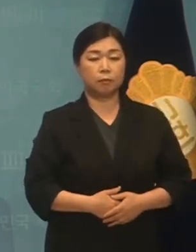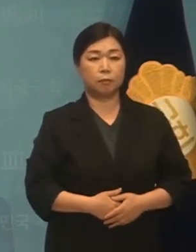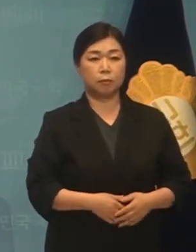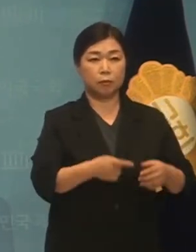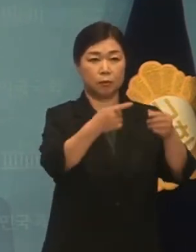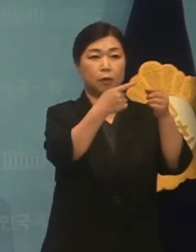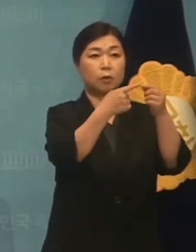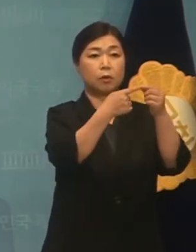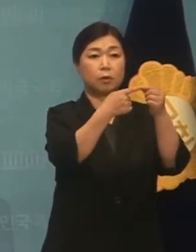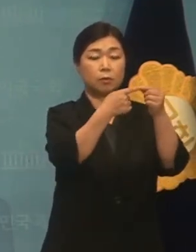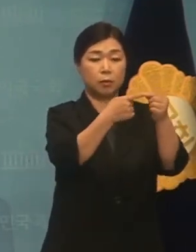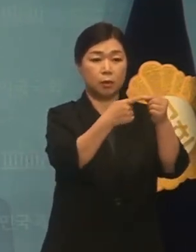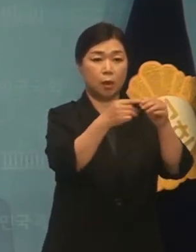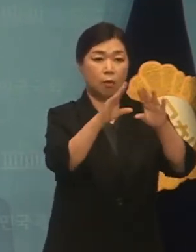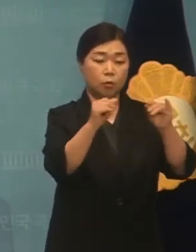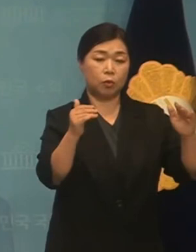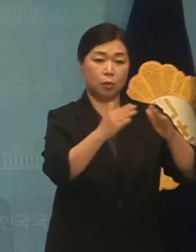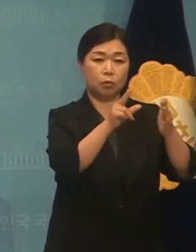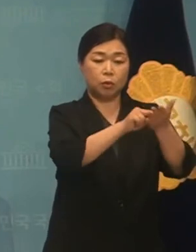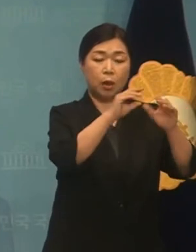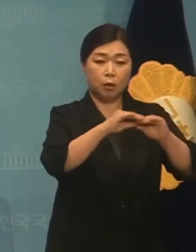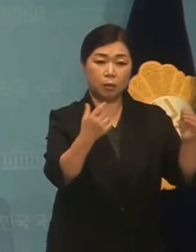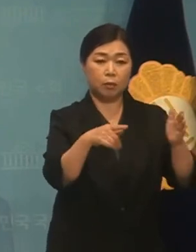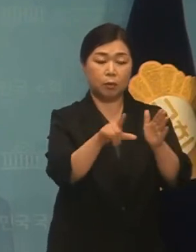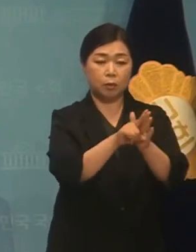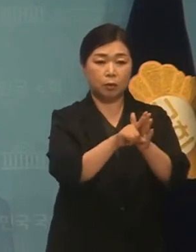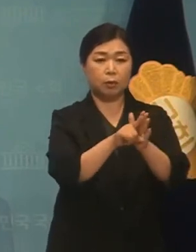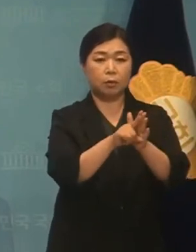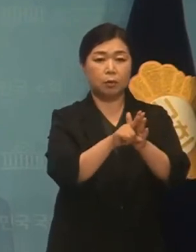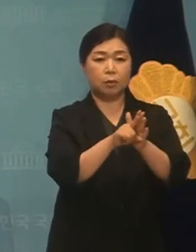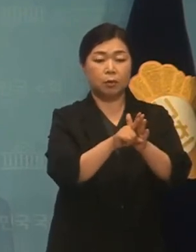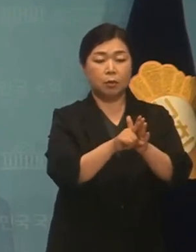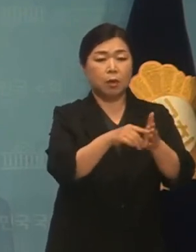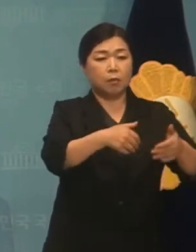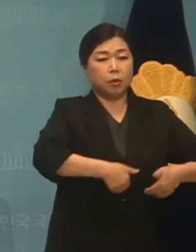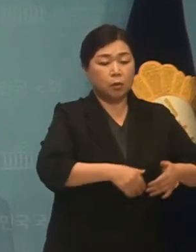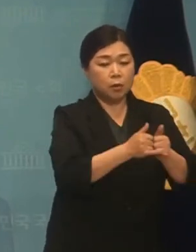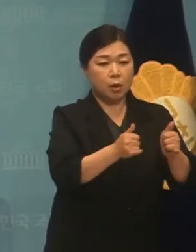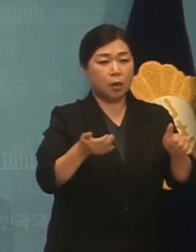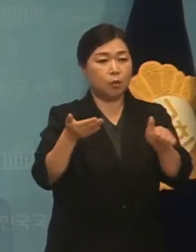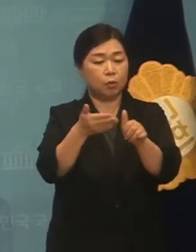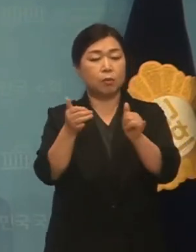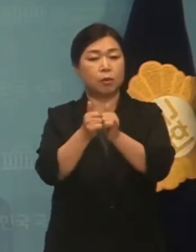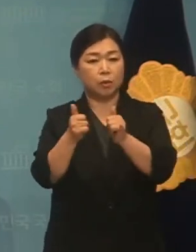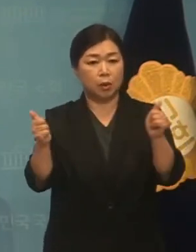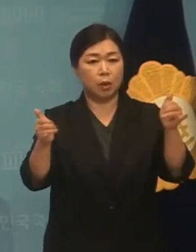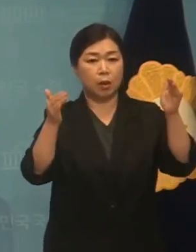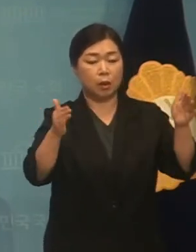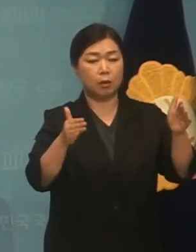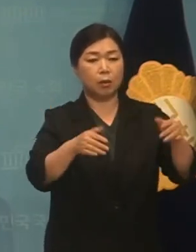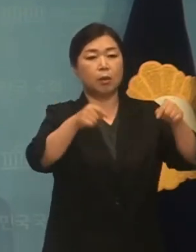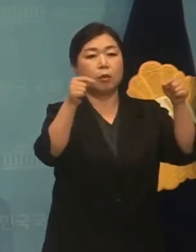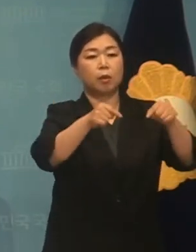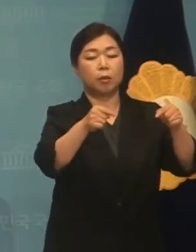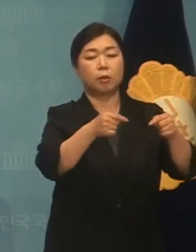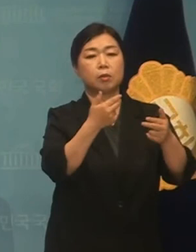첫 번째, 부동산 문제 해결을 위해 수요자와 공급자 간의